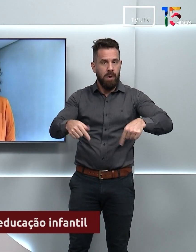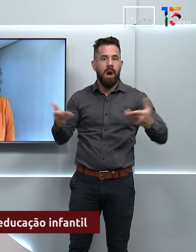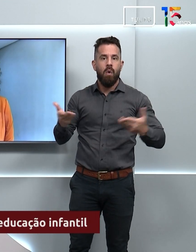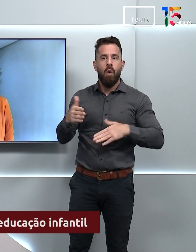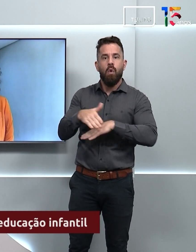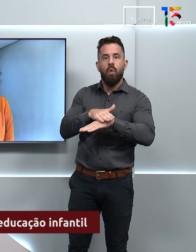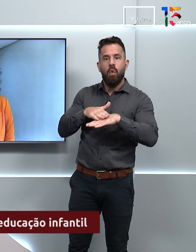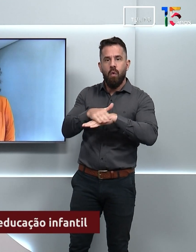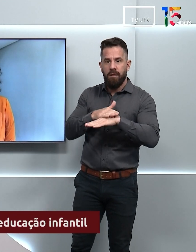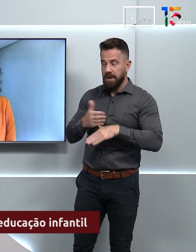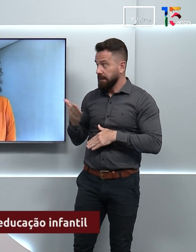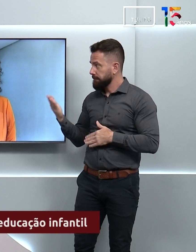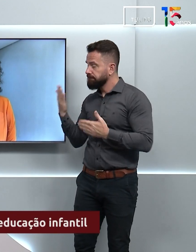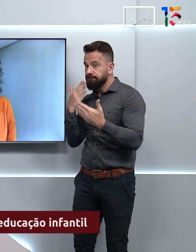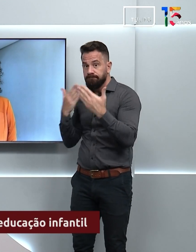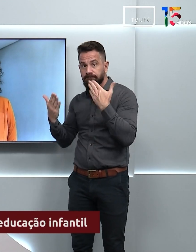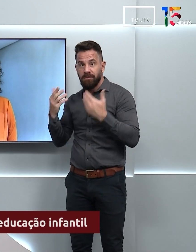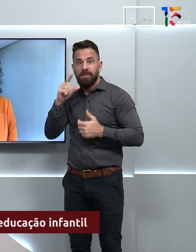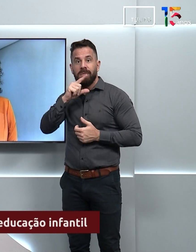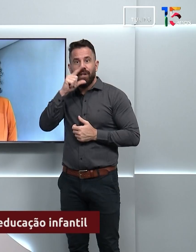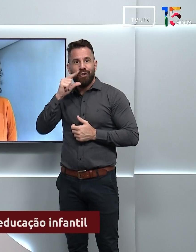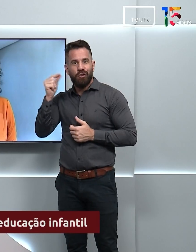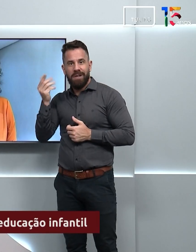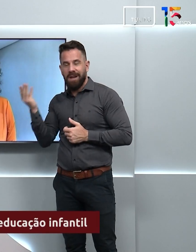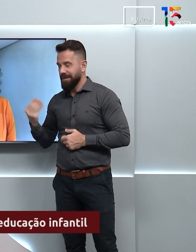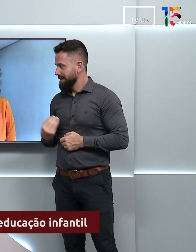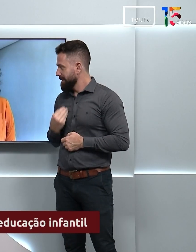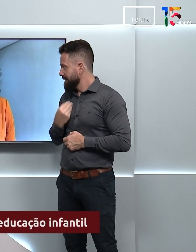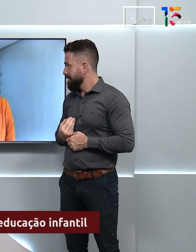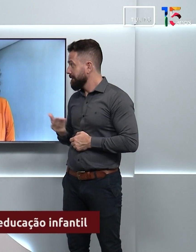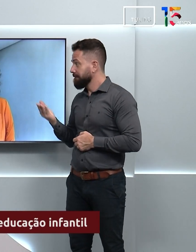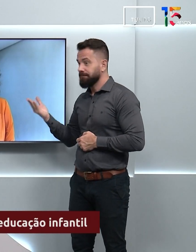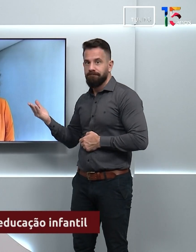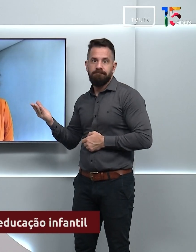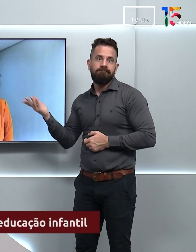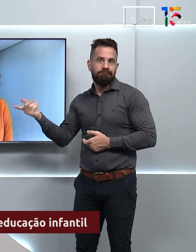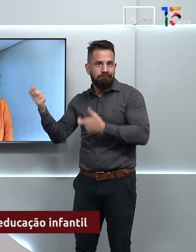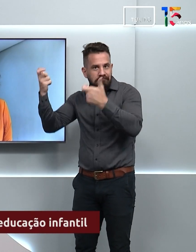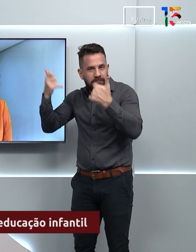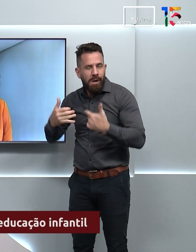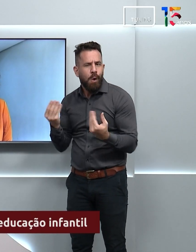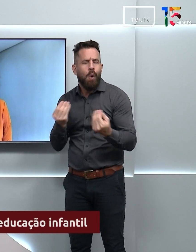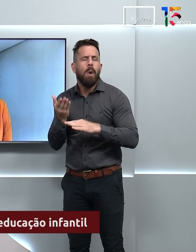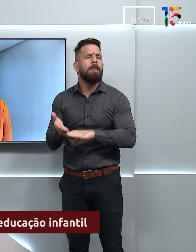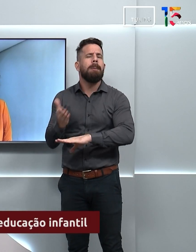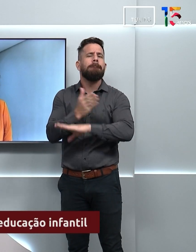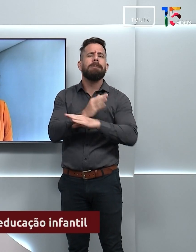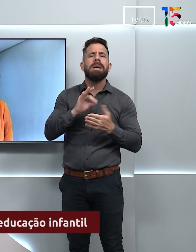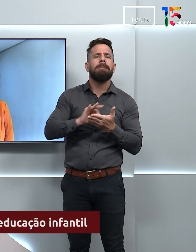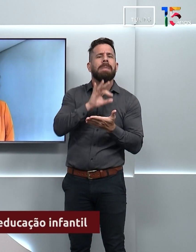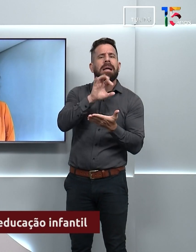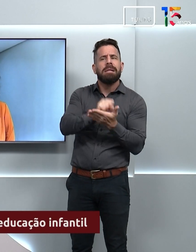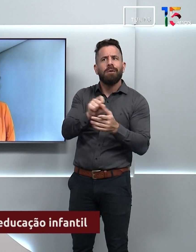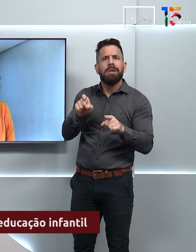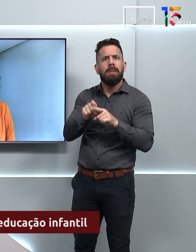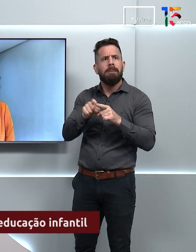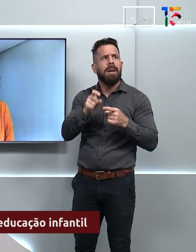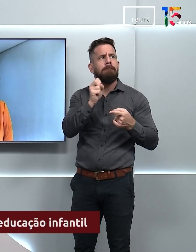de Oliveira, que está aqui com a gente ao vivo. Boa tarde, Jana. Conta tudo aí a respeito, então, dessa pré-matrícula e desse aumento de